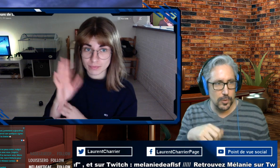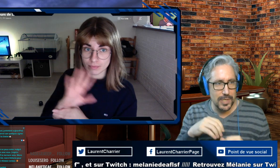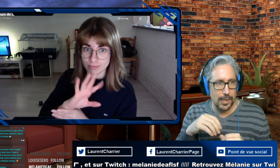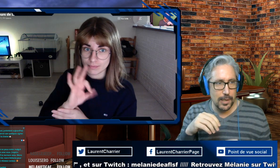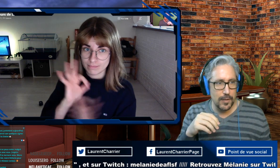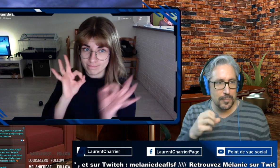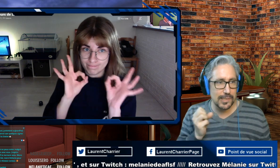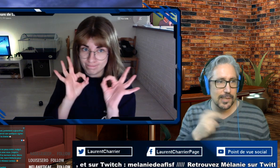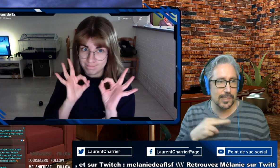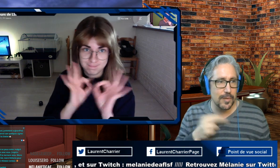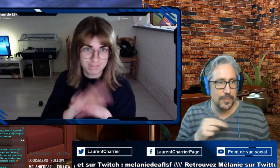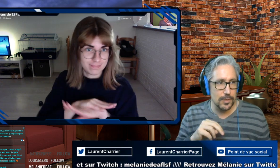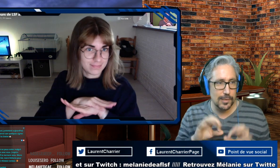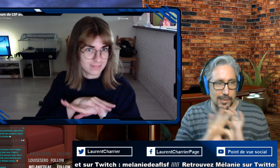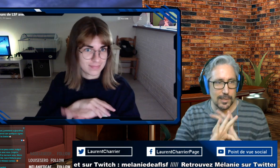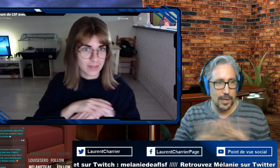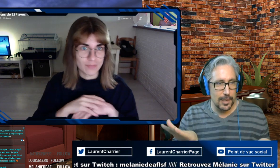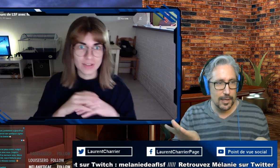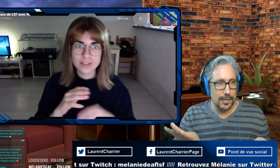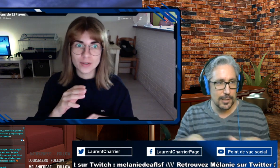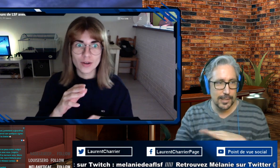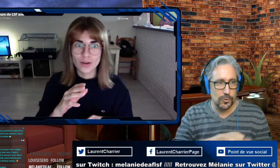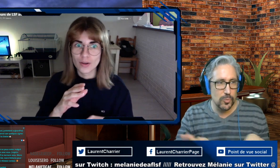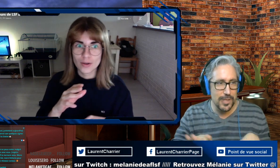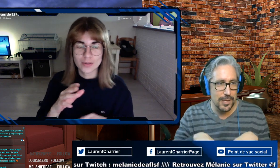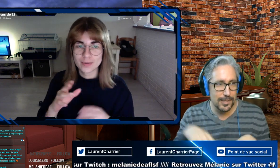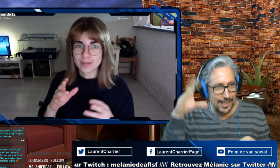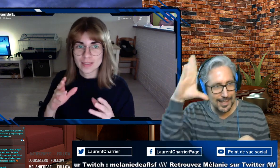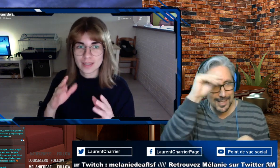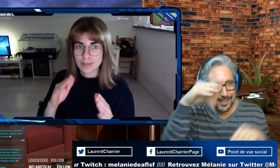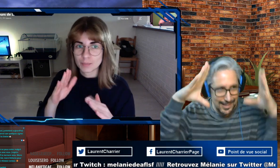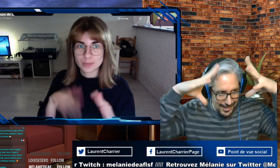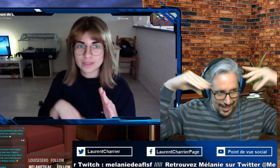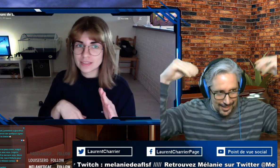Tu codes bien la LFPC? Ça va vite. En fait, T'as tout oublié?